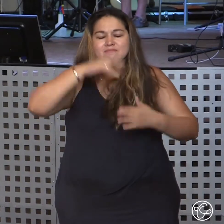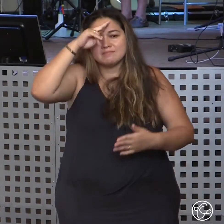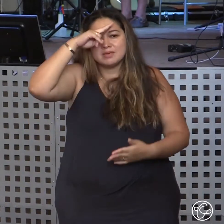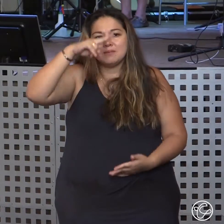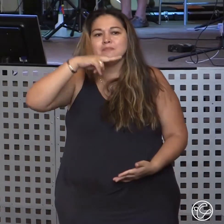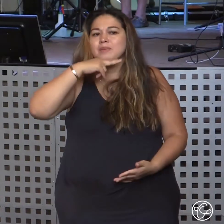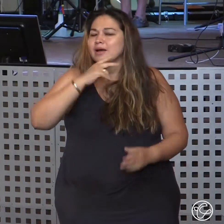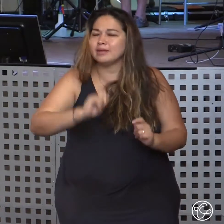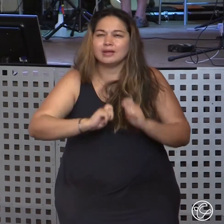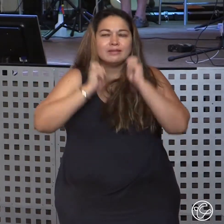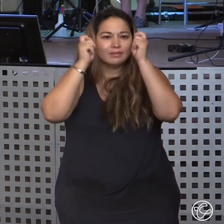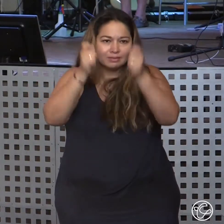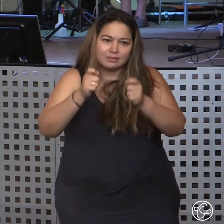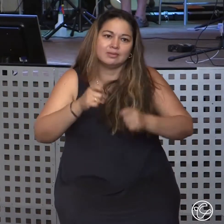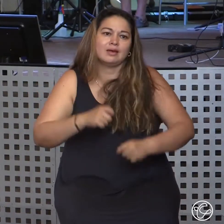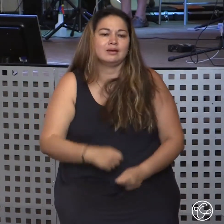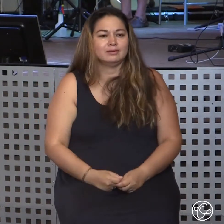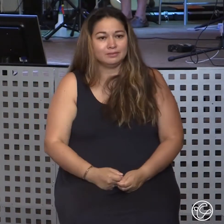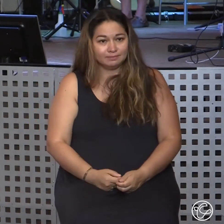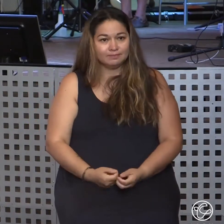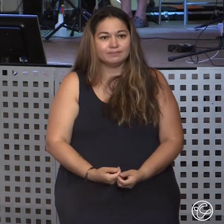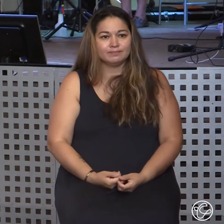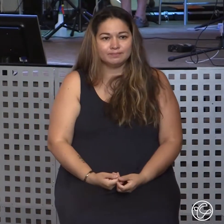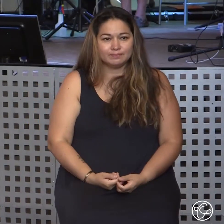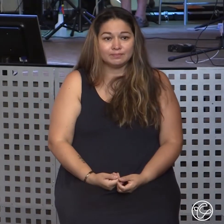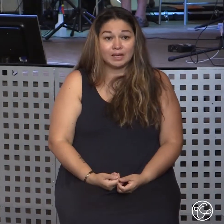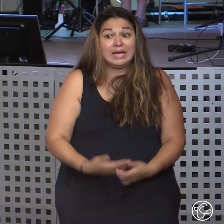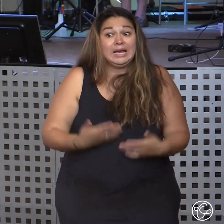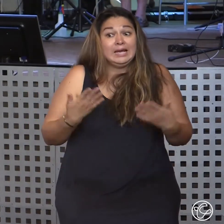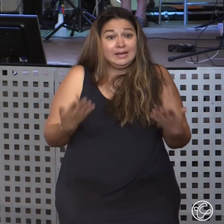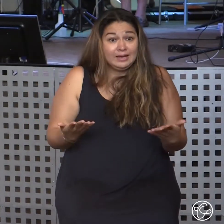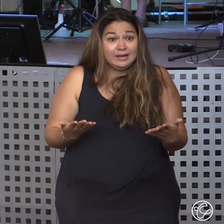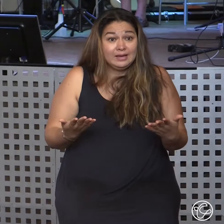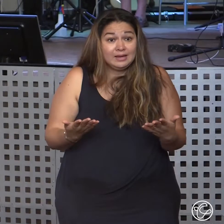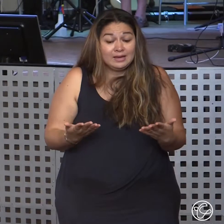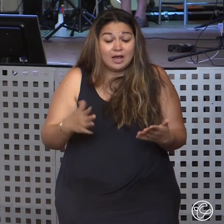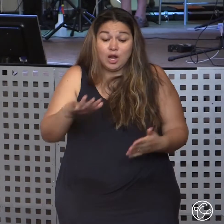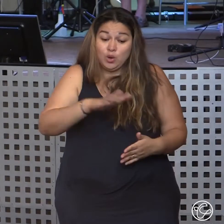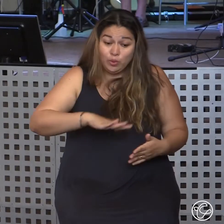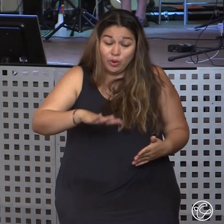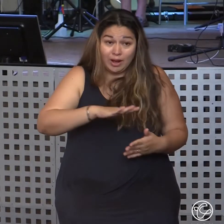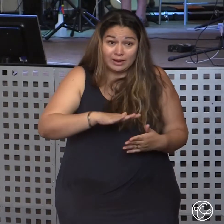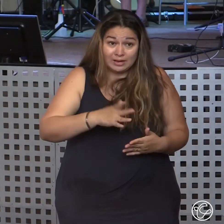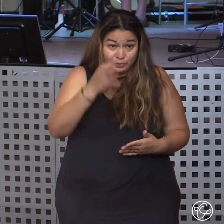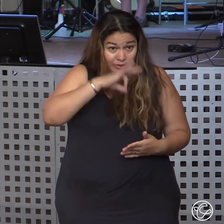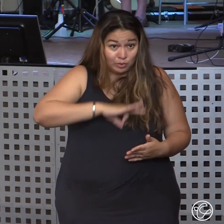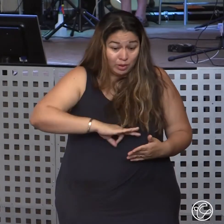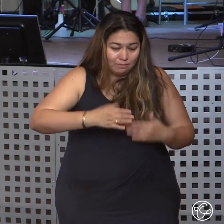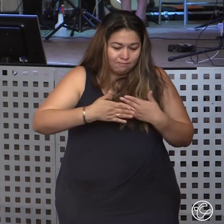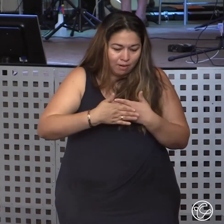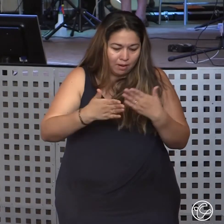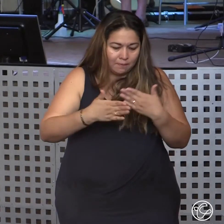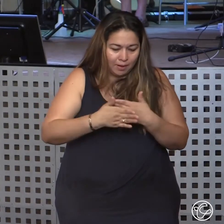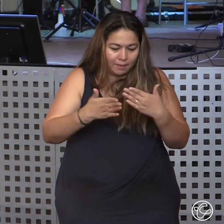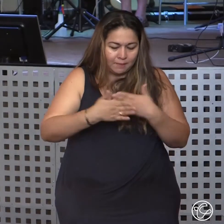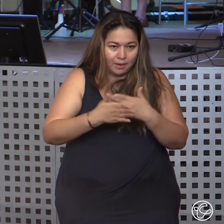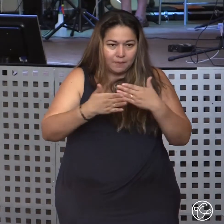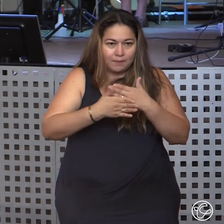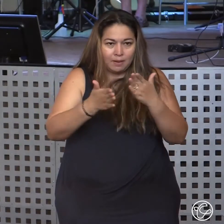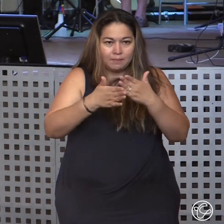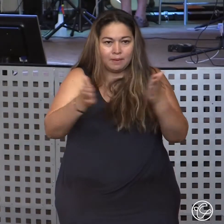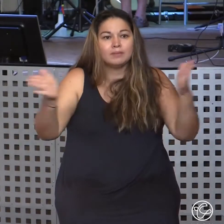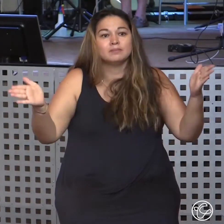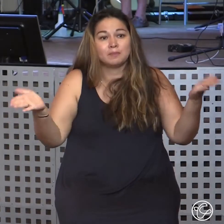Constantemente Él honraba a su Padre y los espacios quedaban abiertos. Por eso antes, Juan capítulo